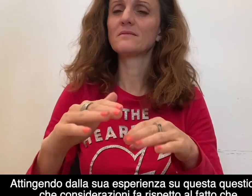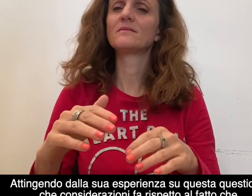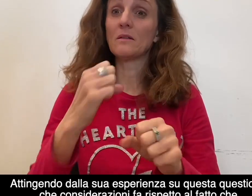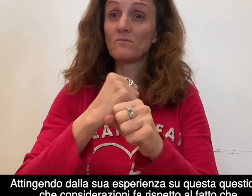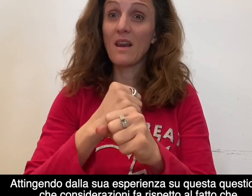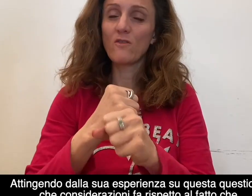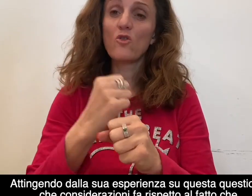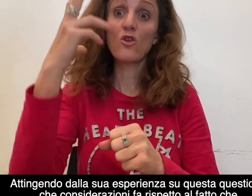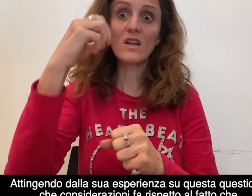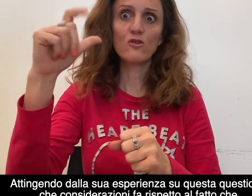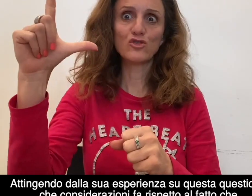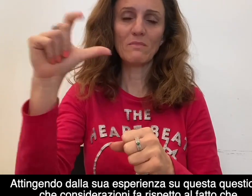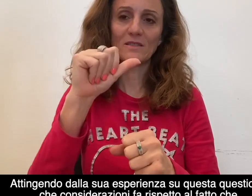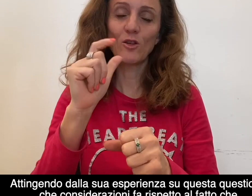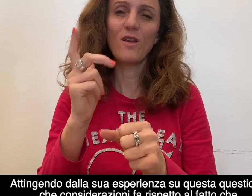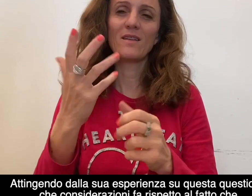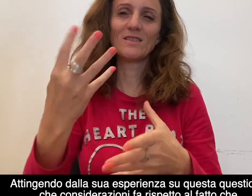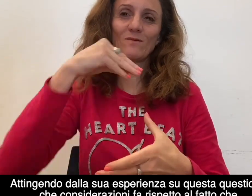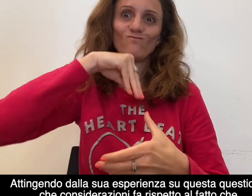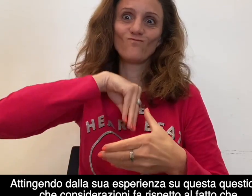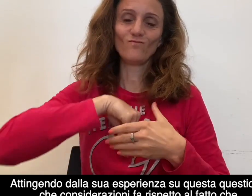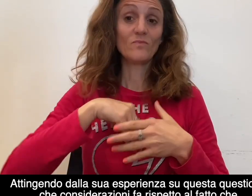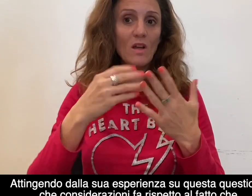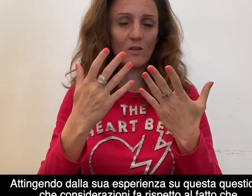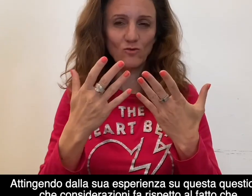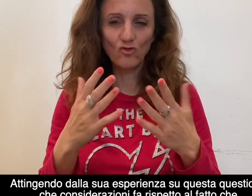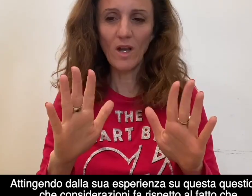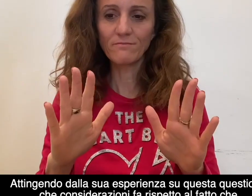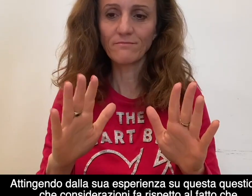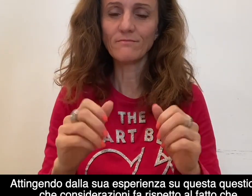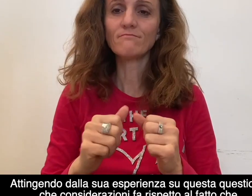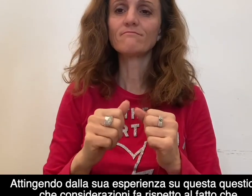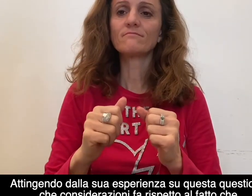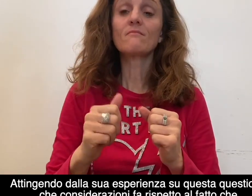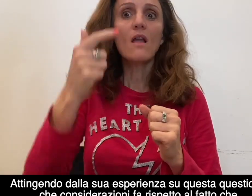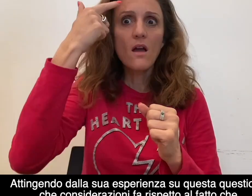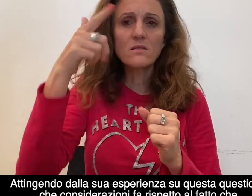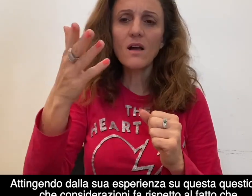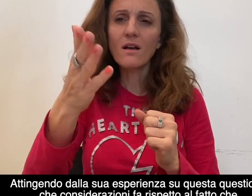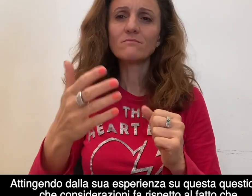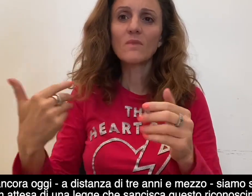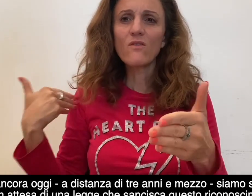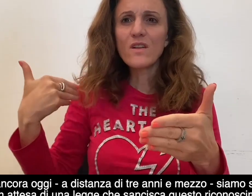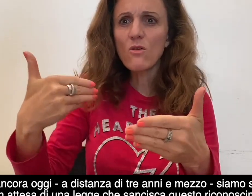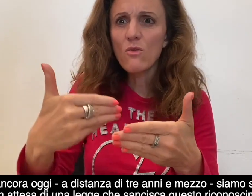attingendo anche dalla sua esperienza su questa questione quali sono le considerazioni che lei